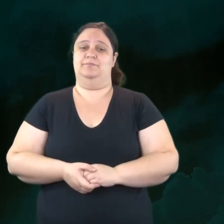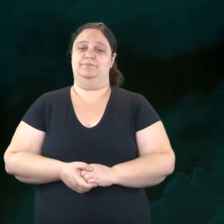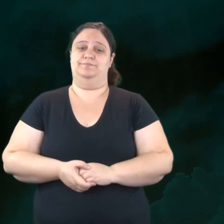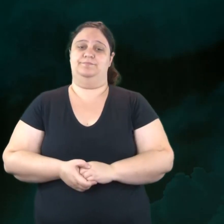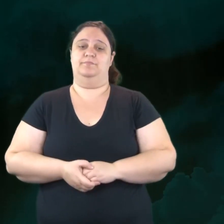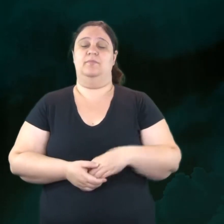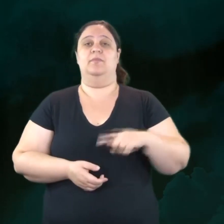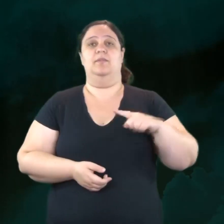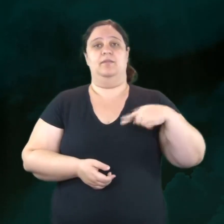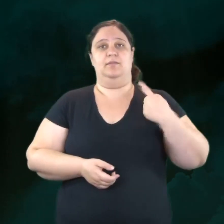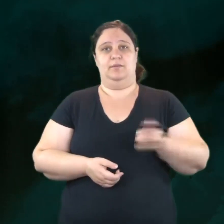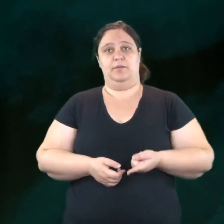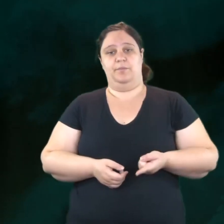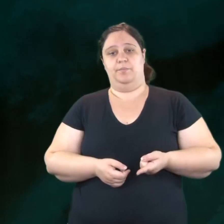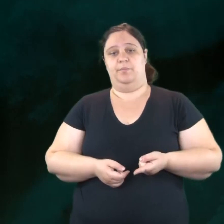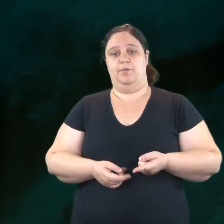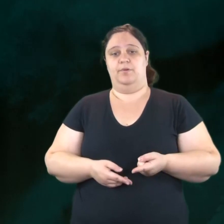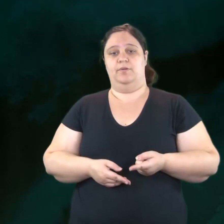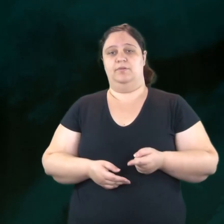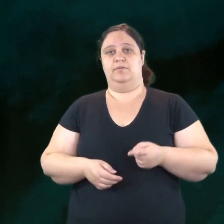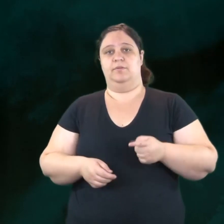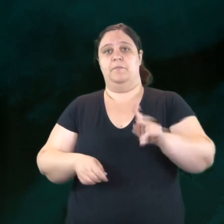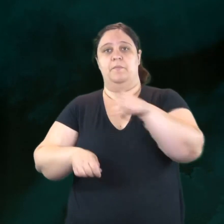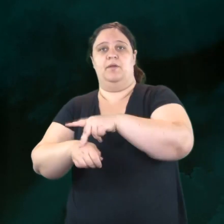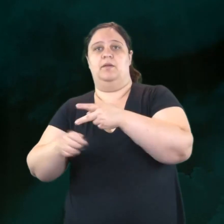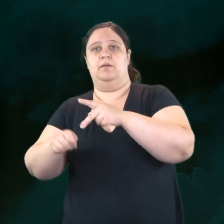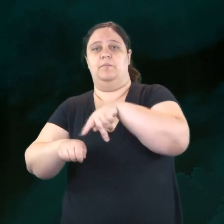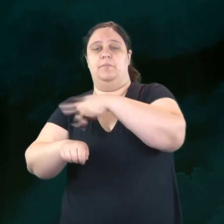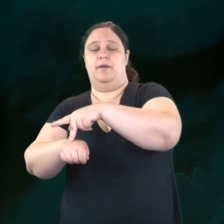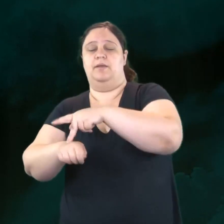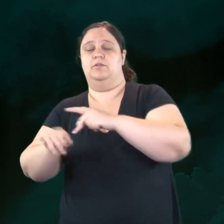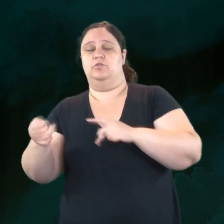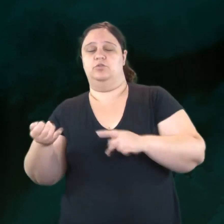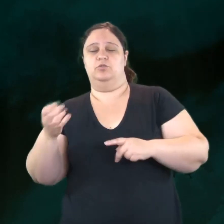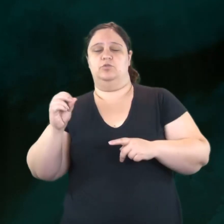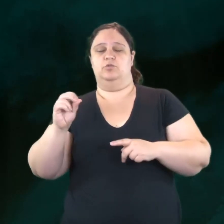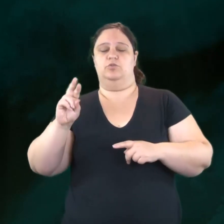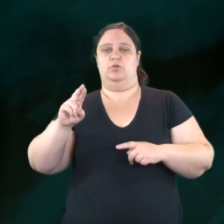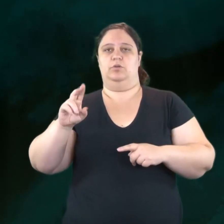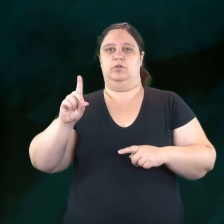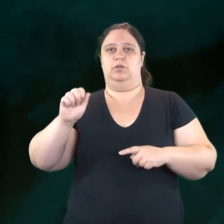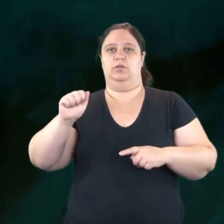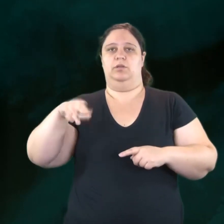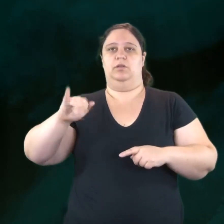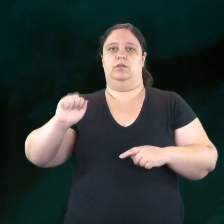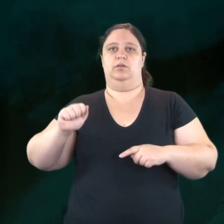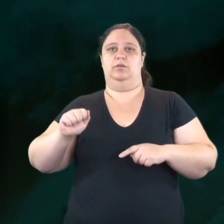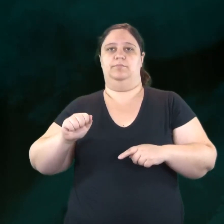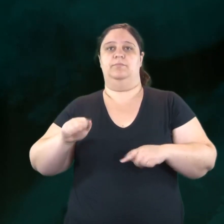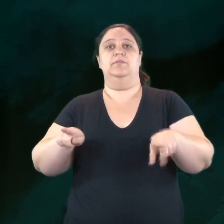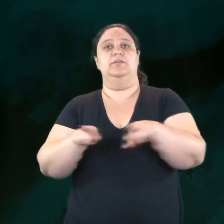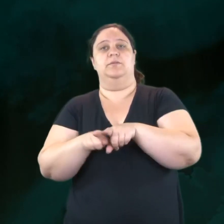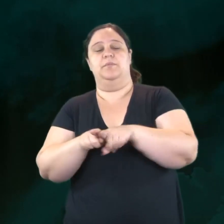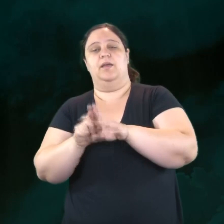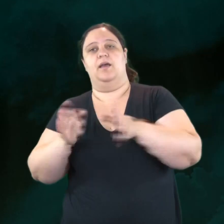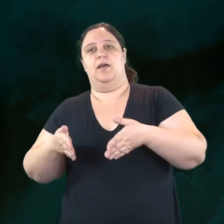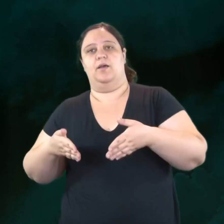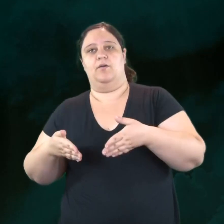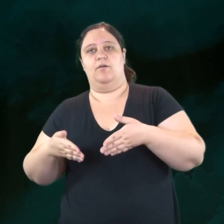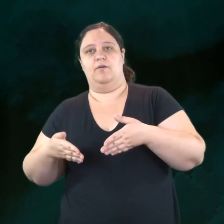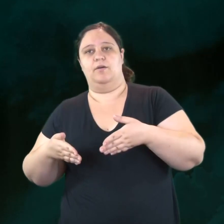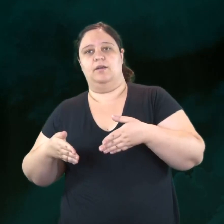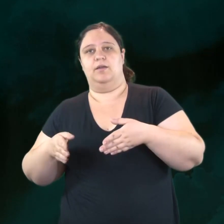E depois, a Jordânia já assinou. E aqui, recentemente, Emirados Árabes.